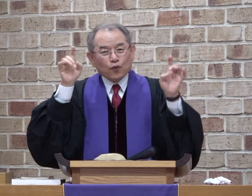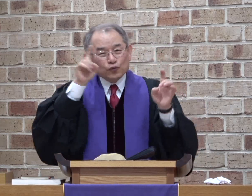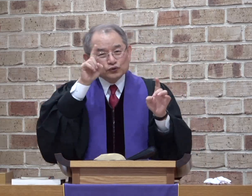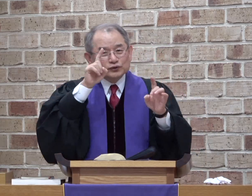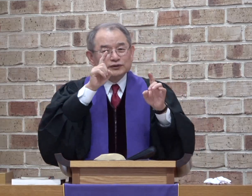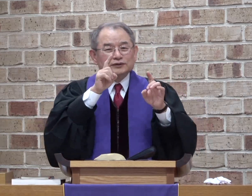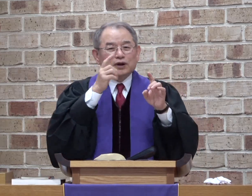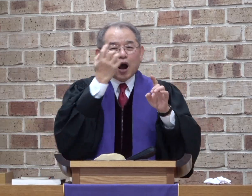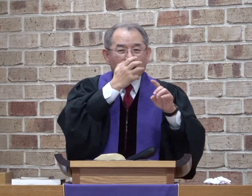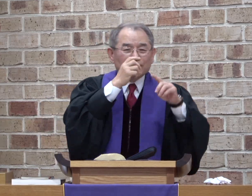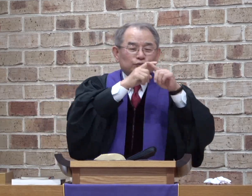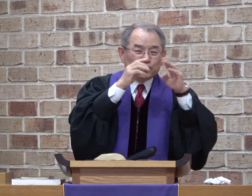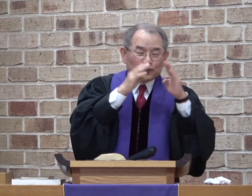어느